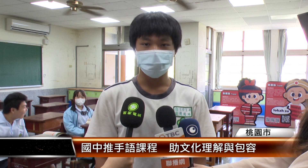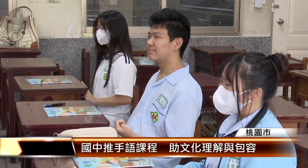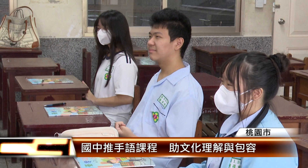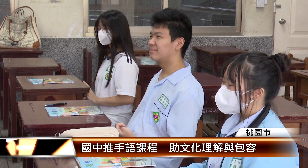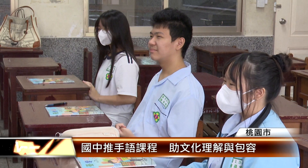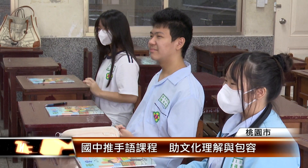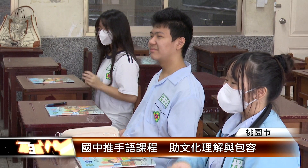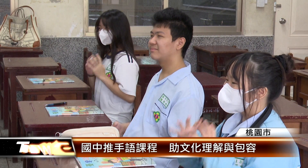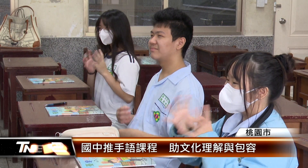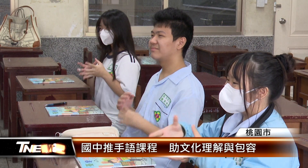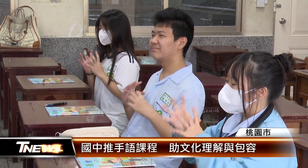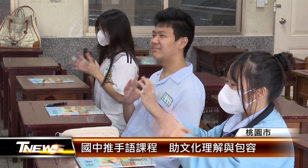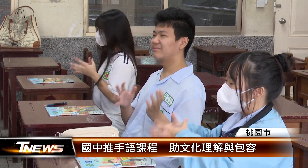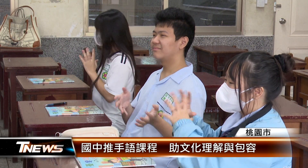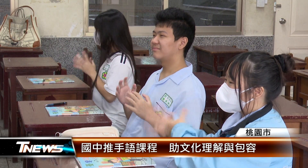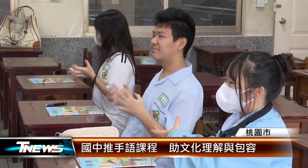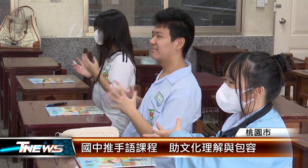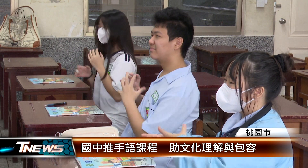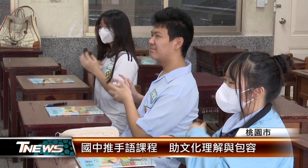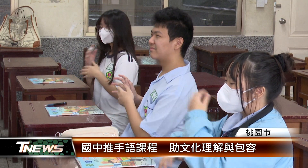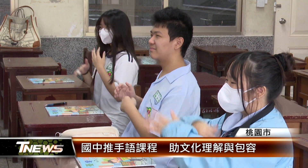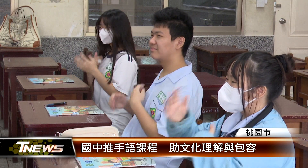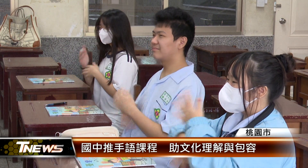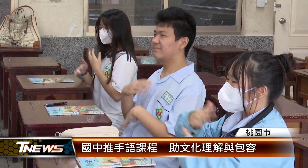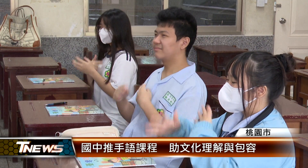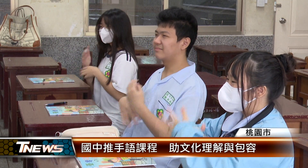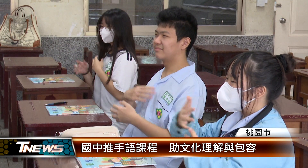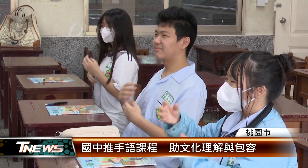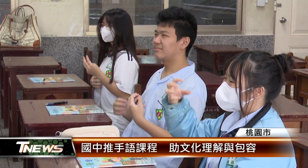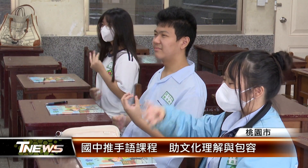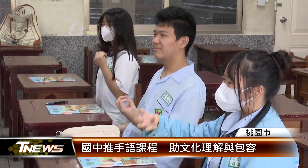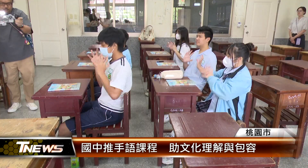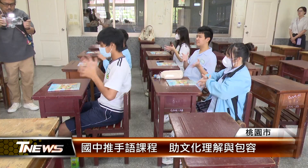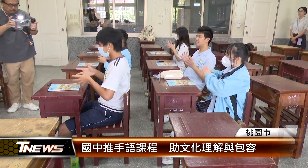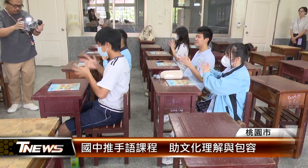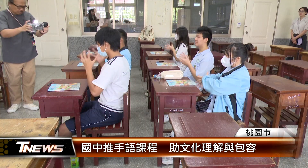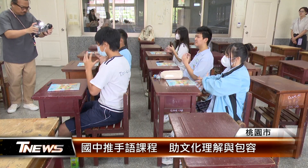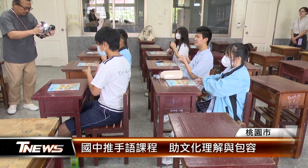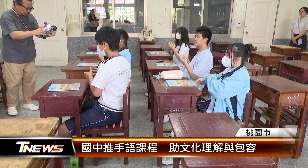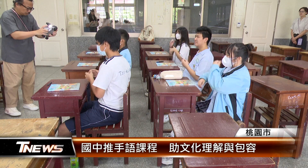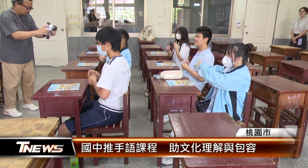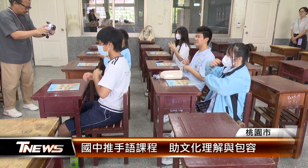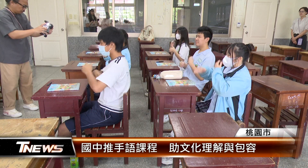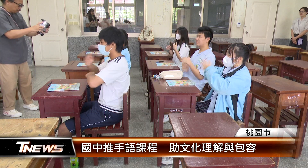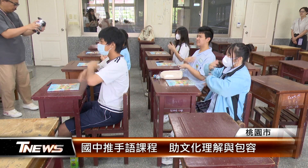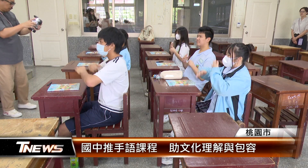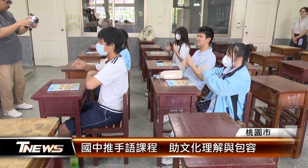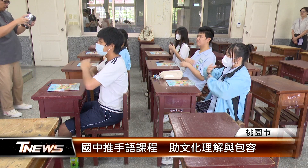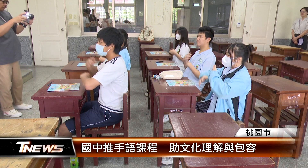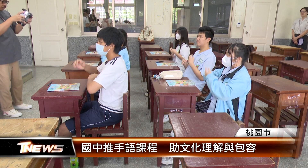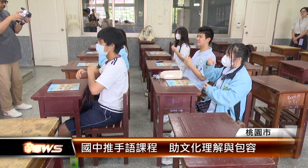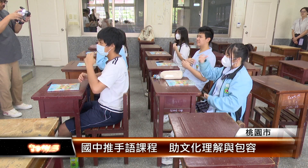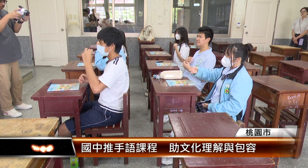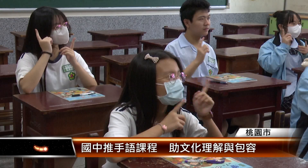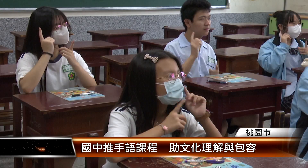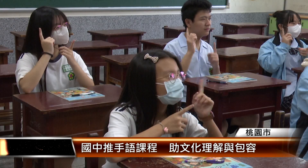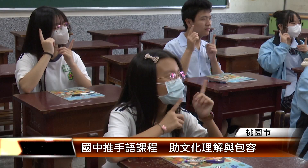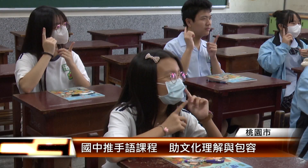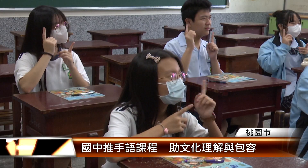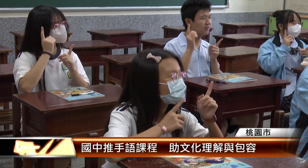这些孩子都是学习已经满一年的学生，校方自开办以来，从原先的12人增加到29人，吸